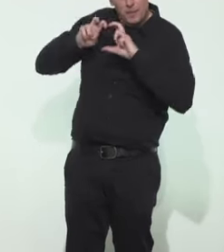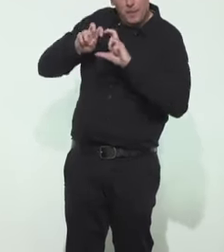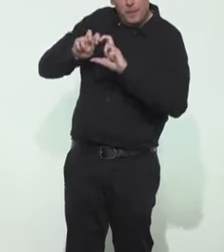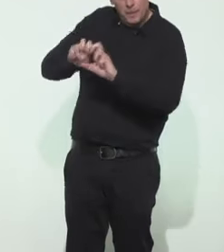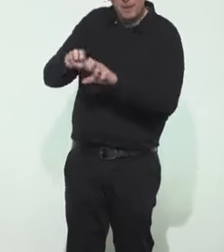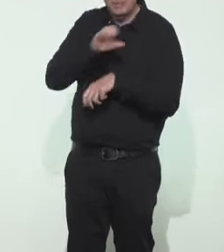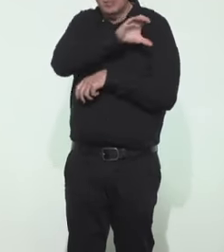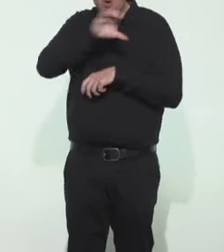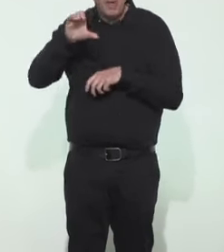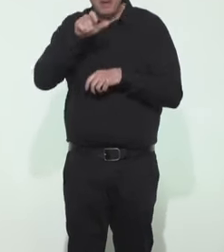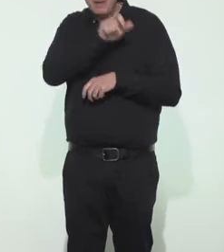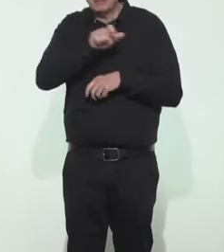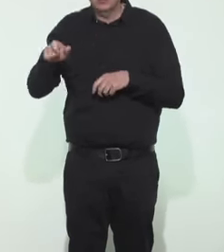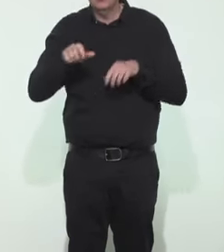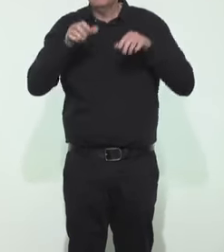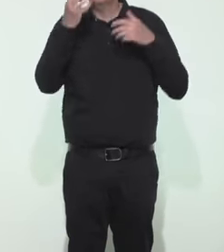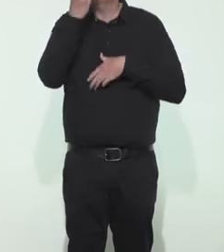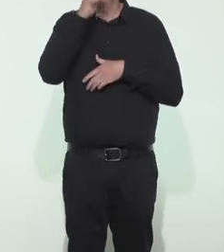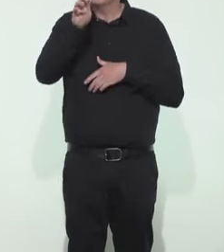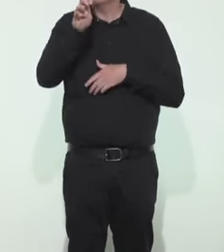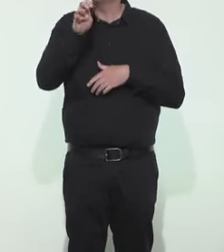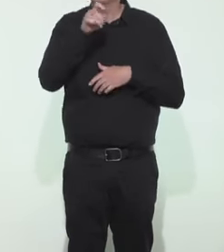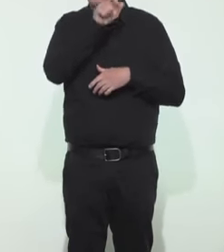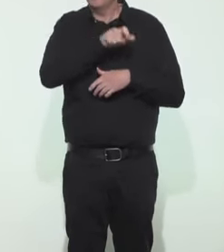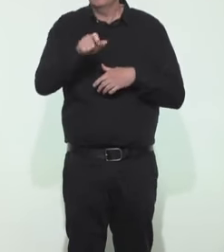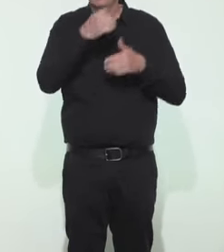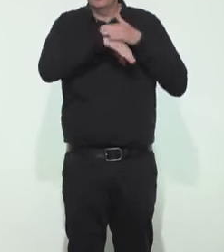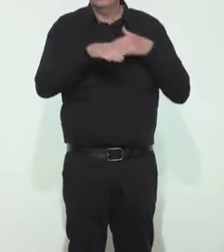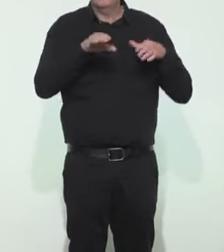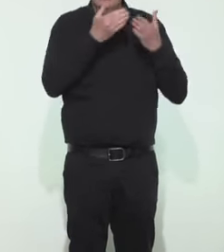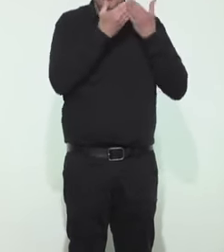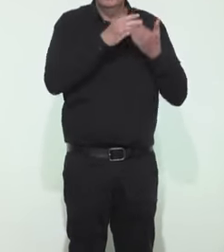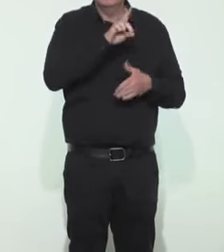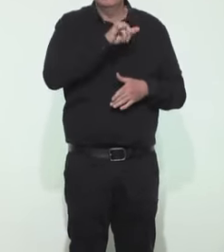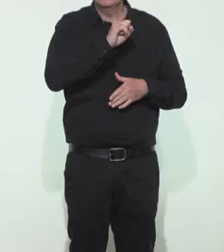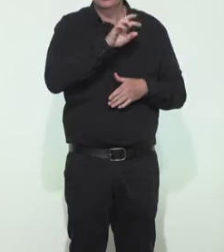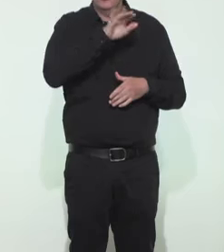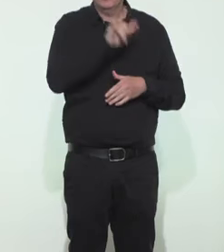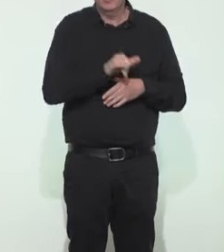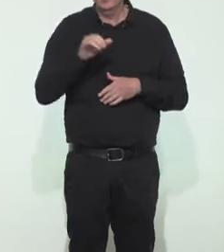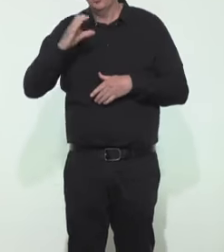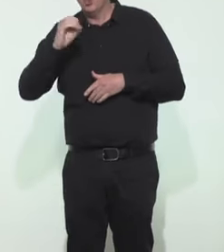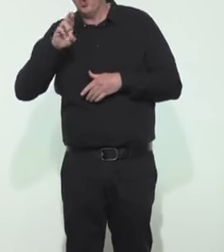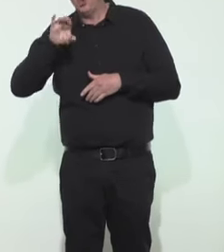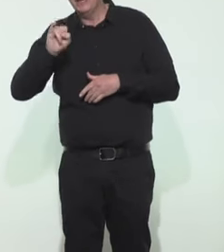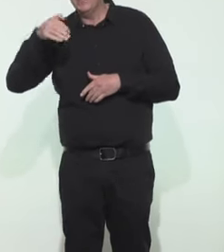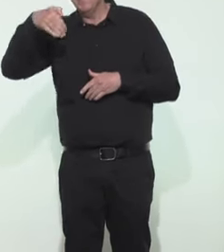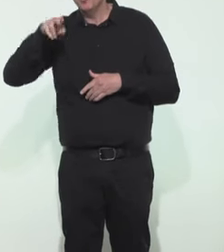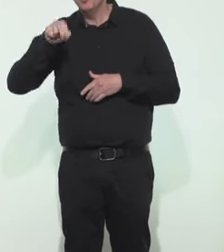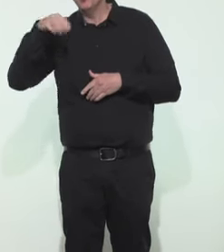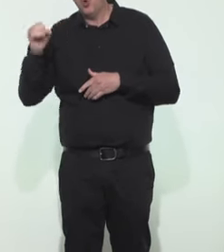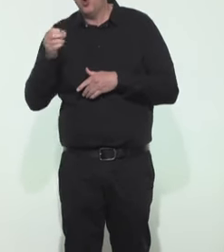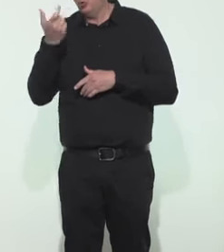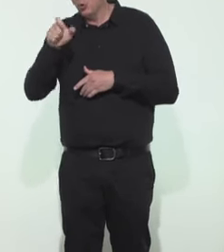de personnes malades plus de 400 dans l'étude discovery plus de 200 dans l'étude corps immuno vous l'avez peut-être